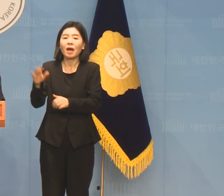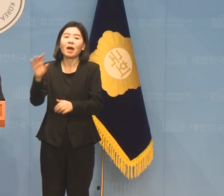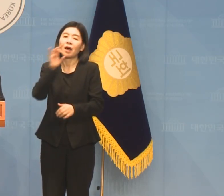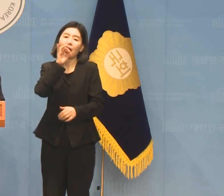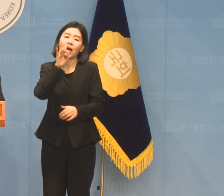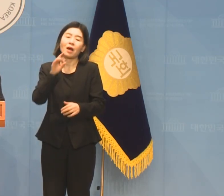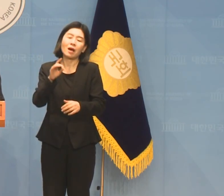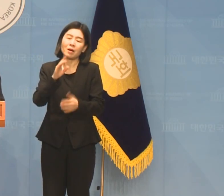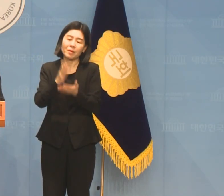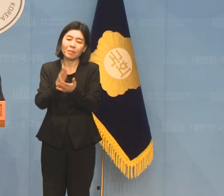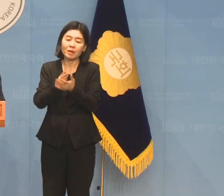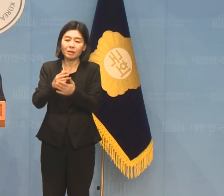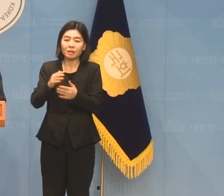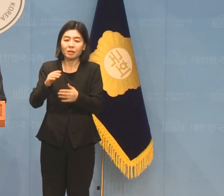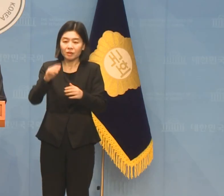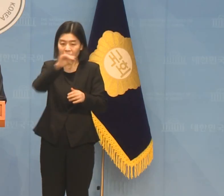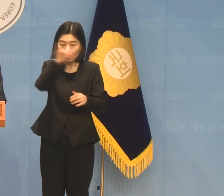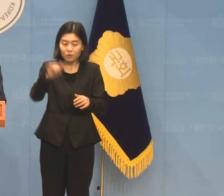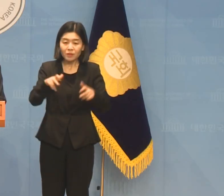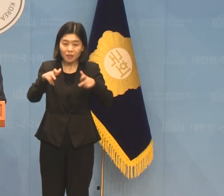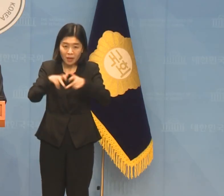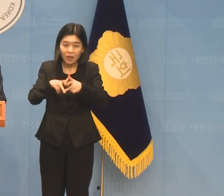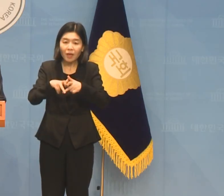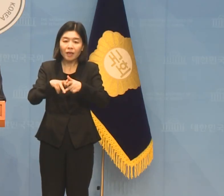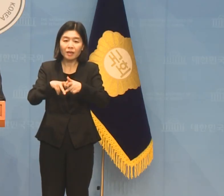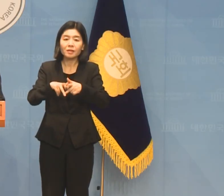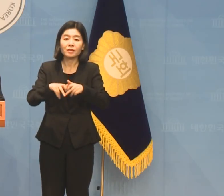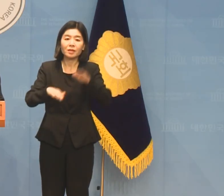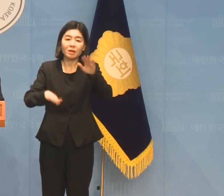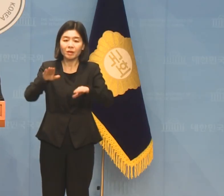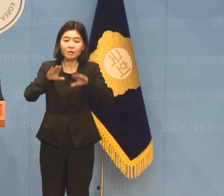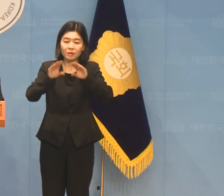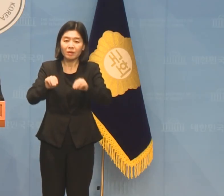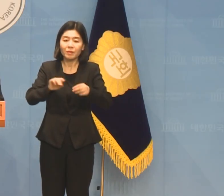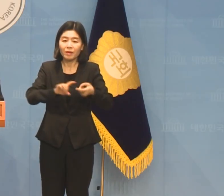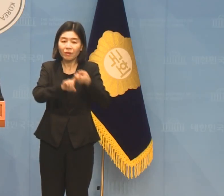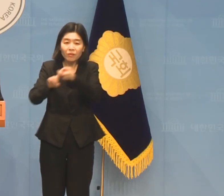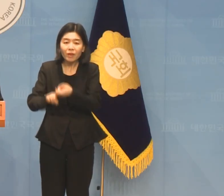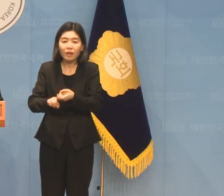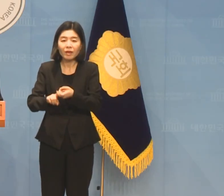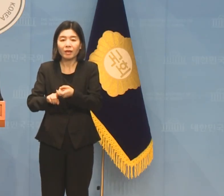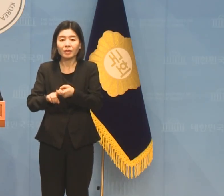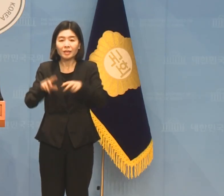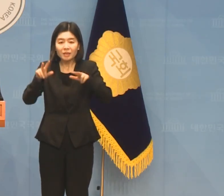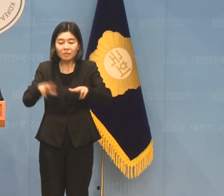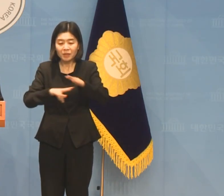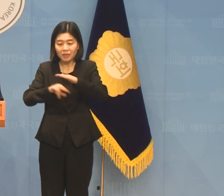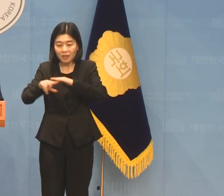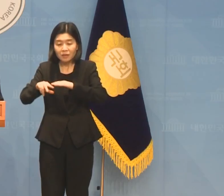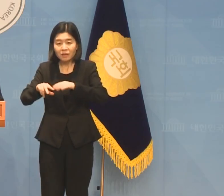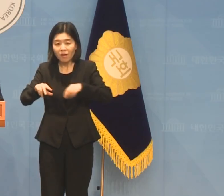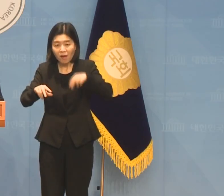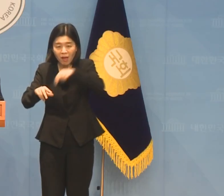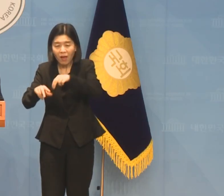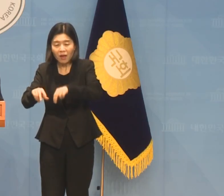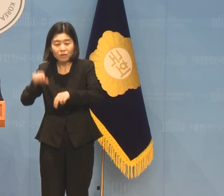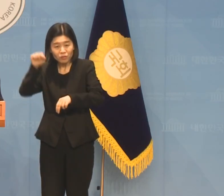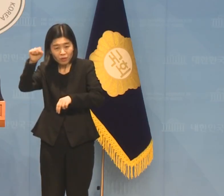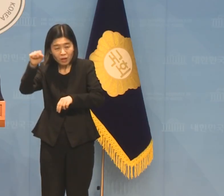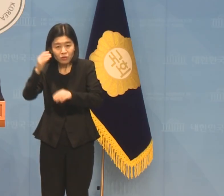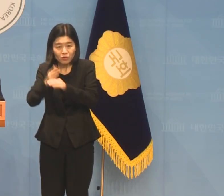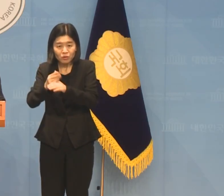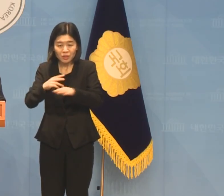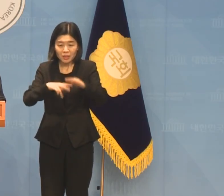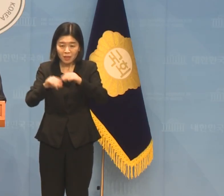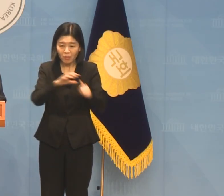다시 지하철 점거 시위를 벌였습니다. 이로 인해 많은 시민들의 출근길이 극심한 혼잡을 겪었고